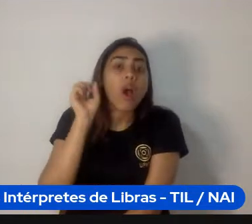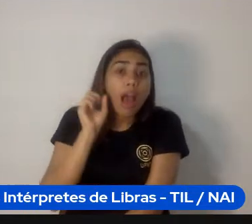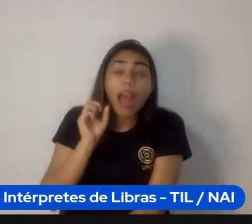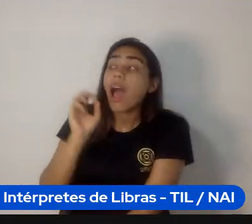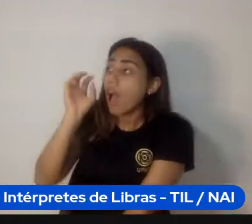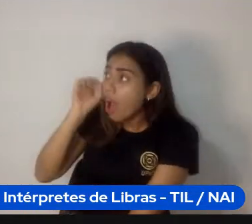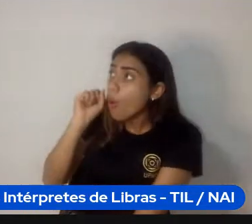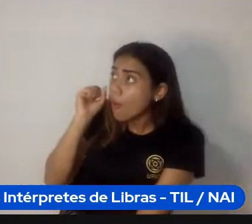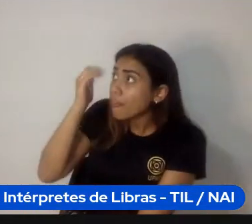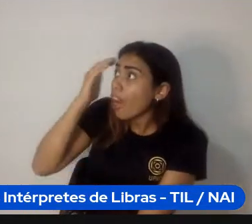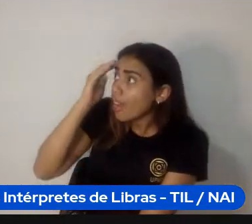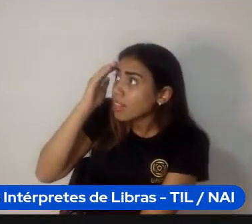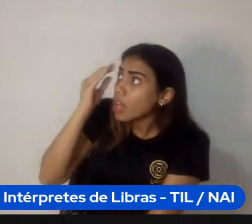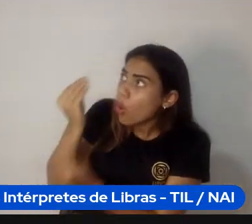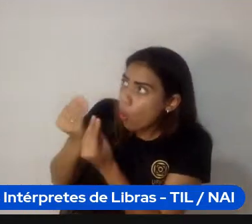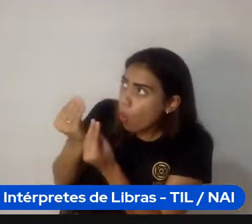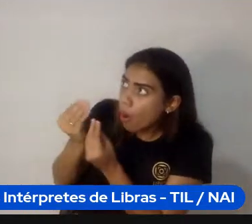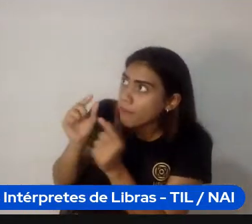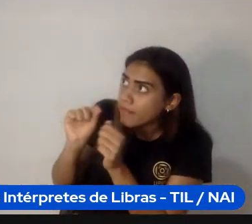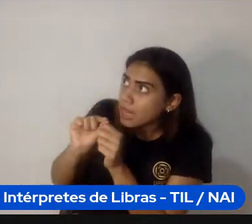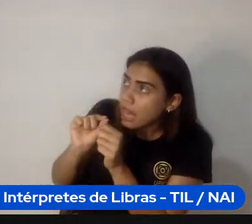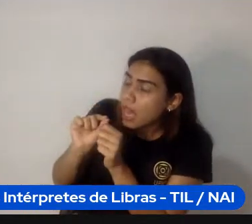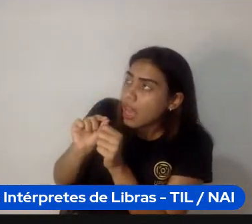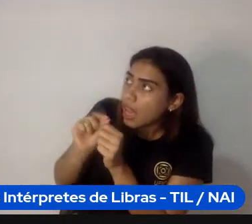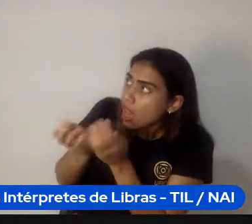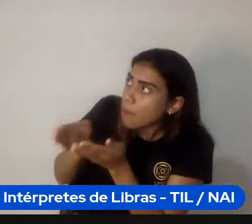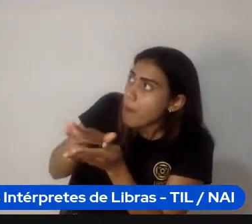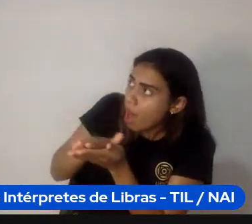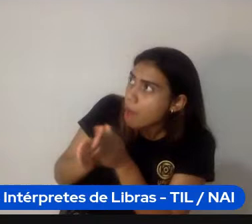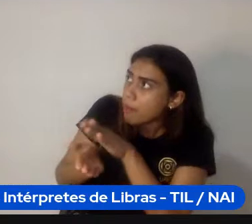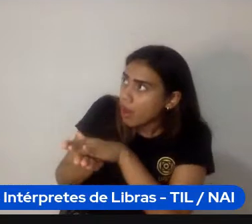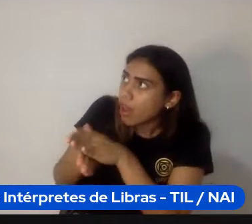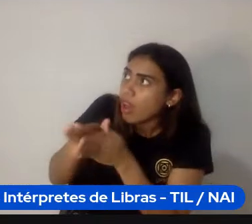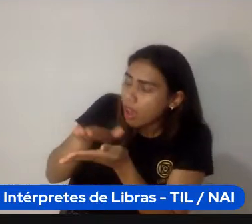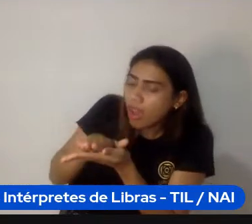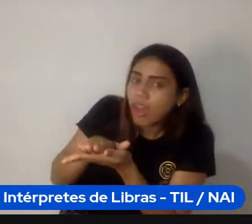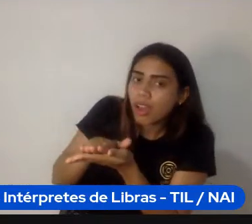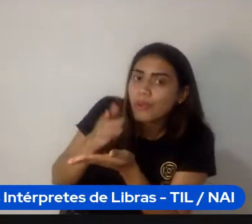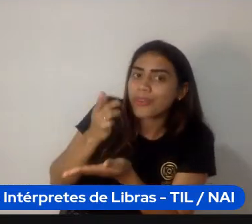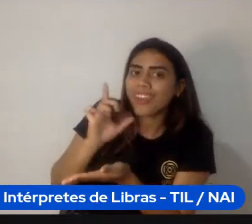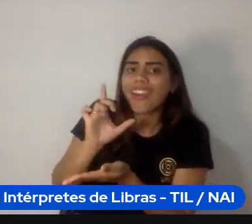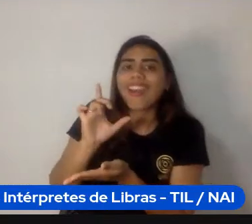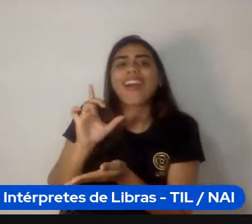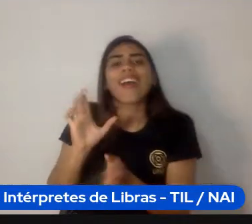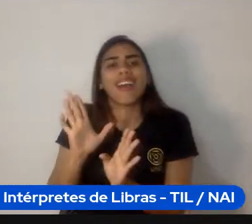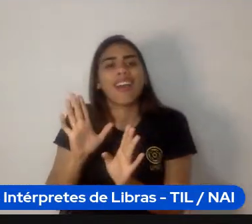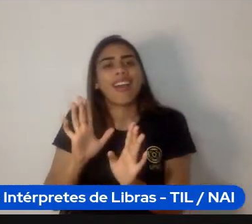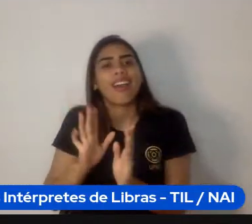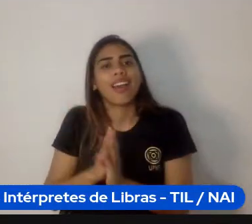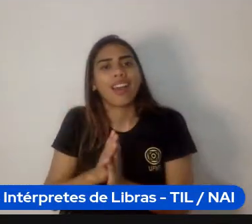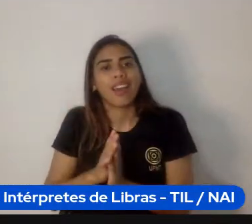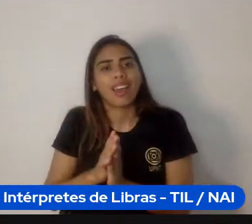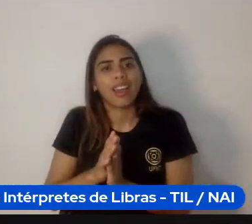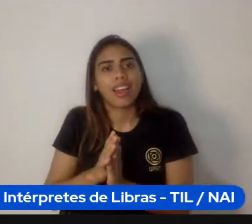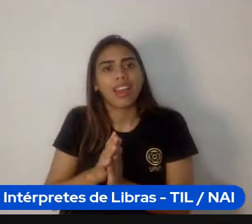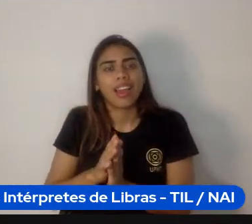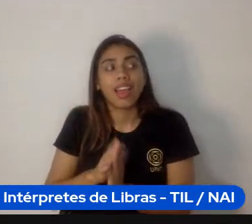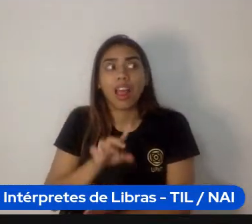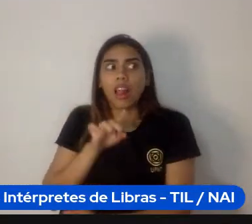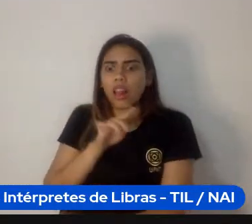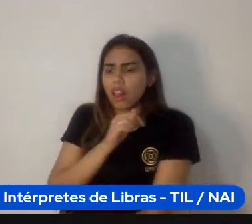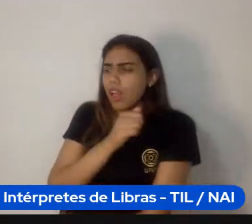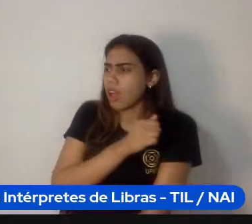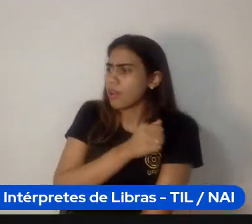estar ali, não ter timidez também do outro em perguntar, e aí, como que eu faço e